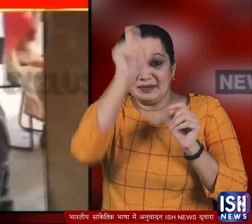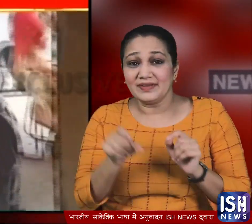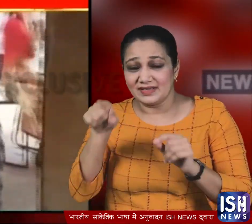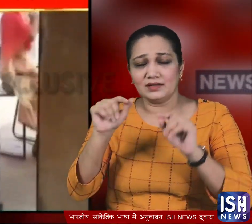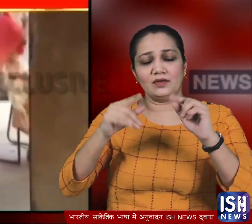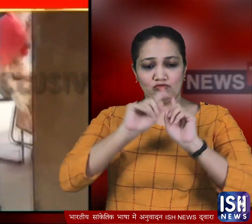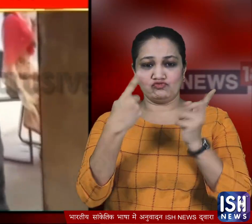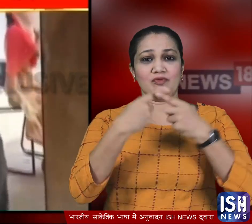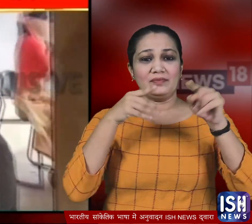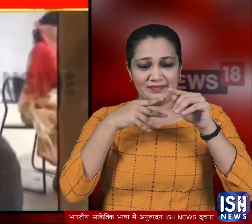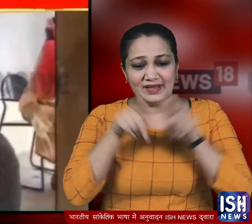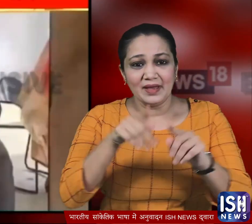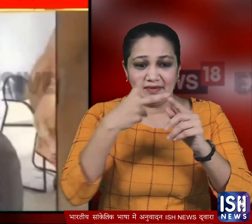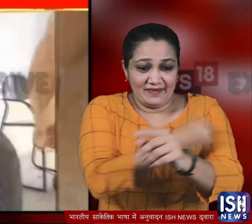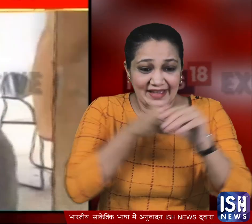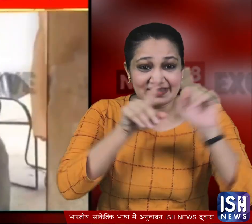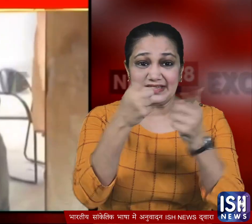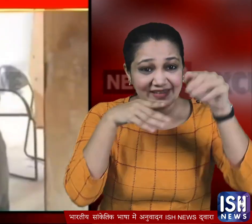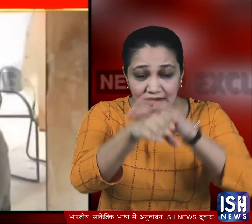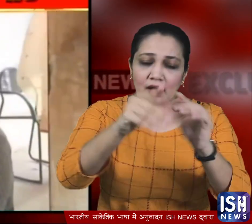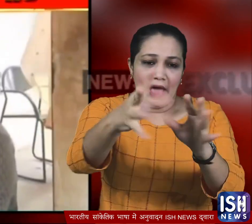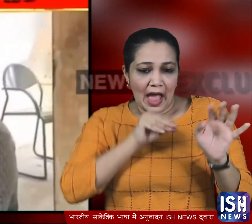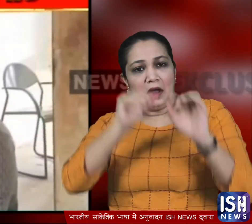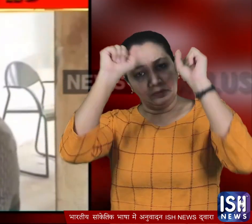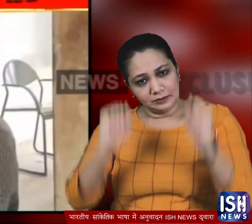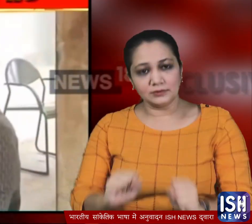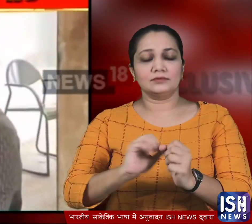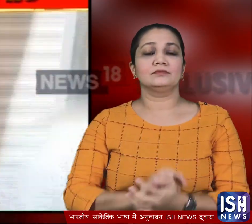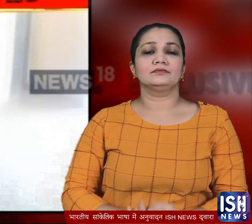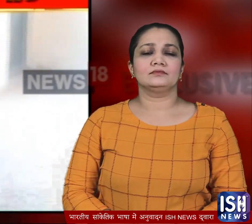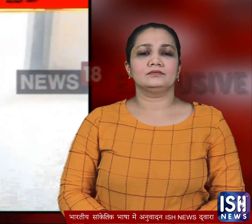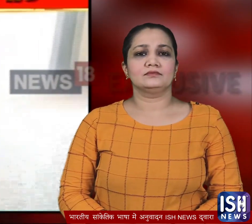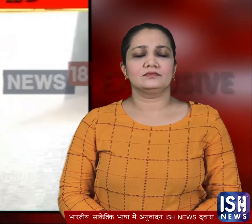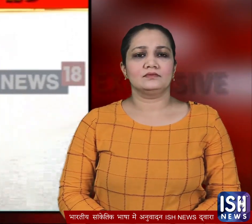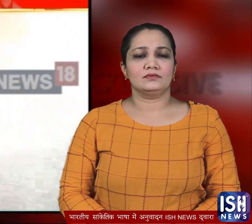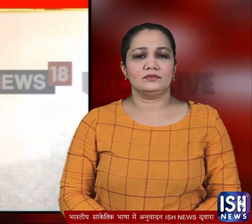वहां उस कमरे के दरवाजे के पास बैठा नजर आया जिसके अंदर लोगों को वैक्सीन लग रही थी।